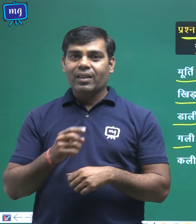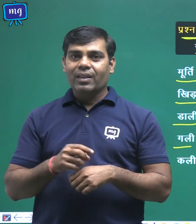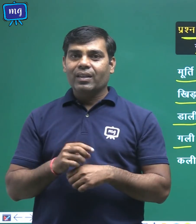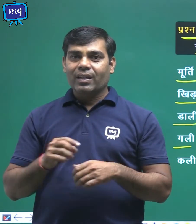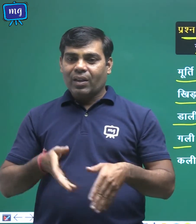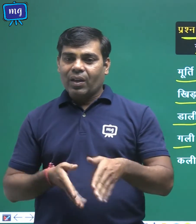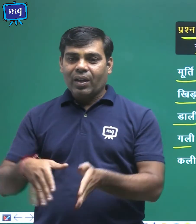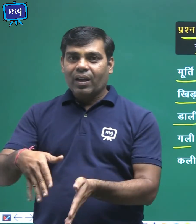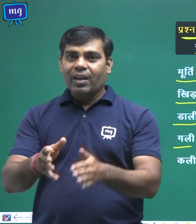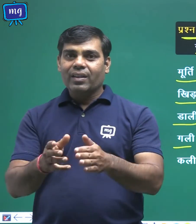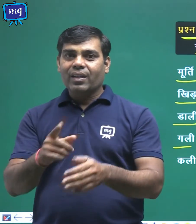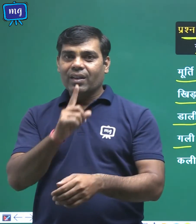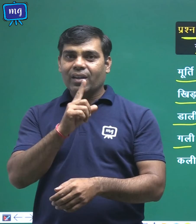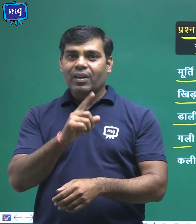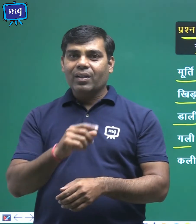गली का